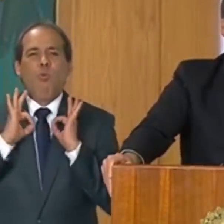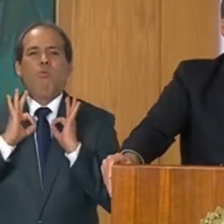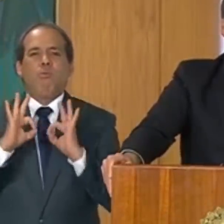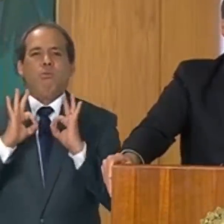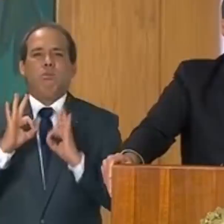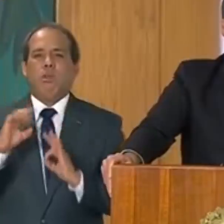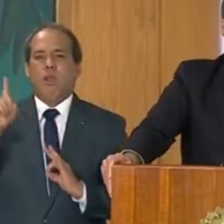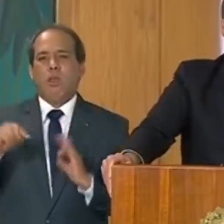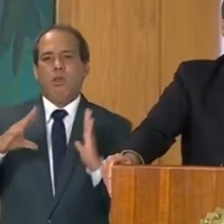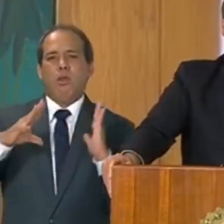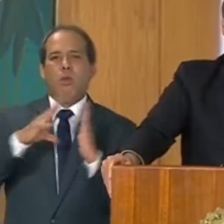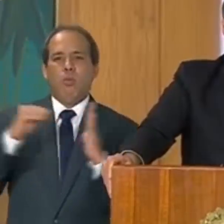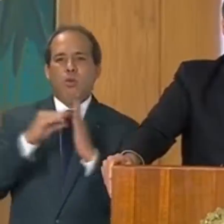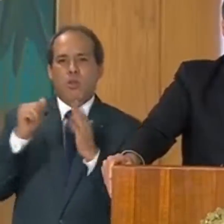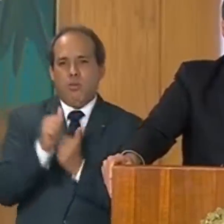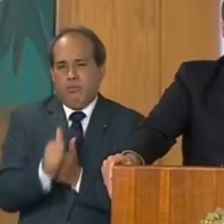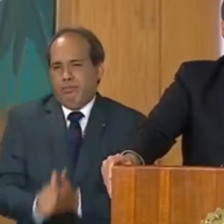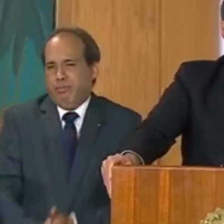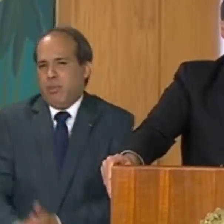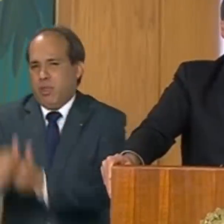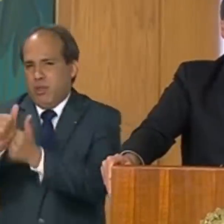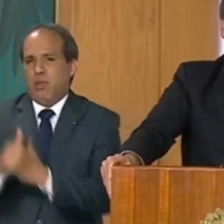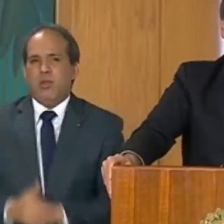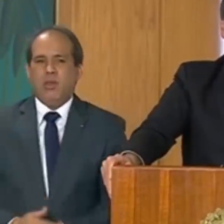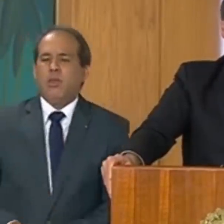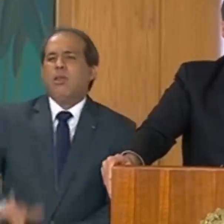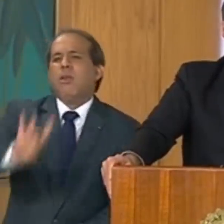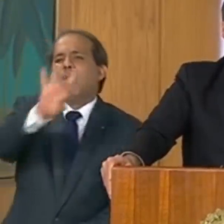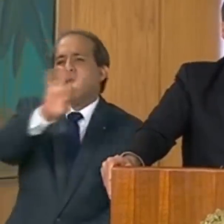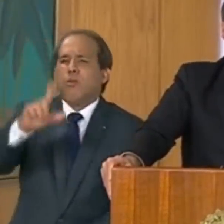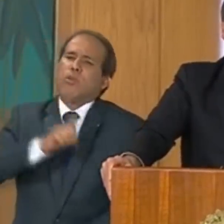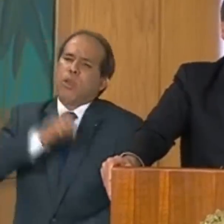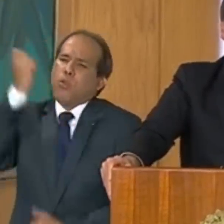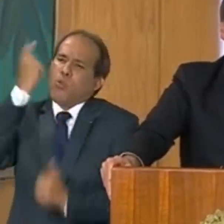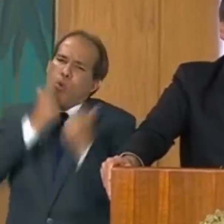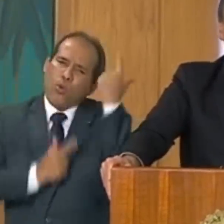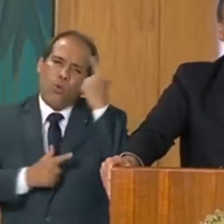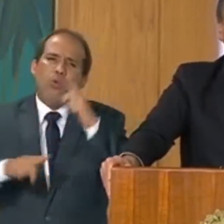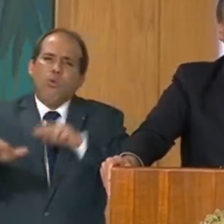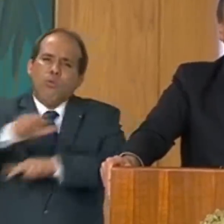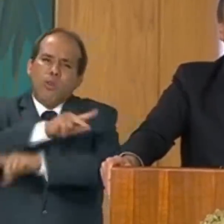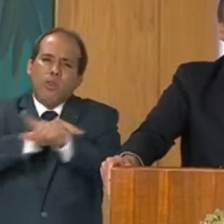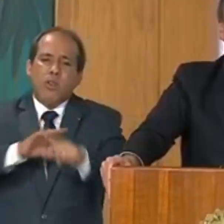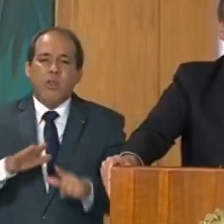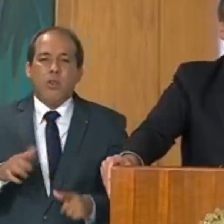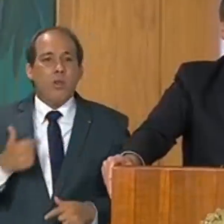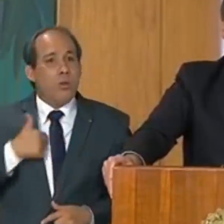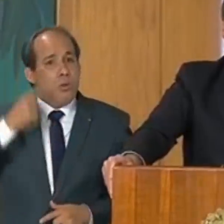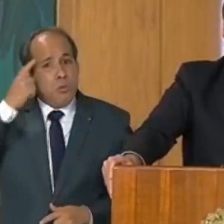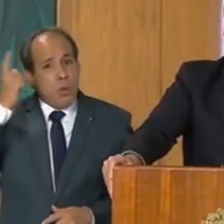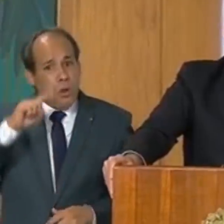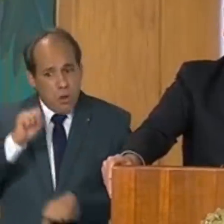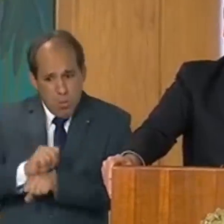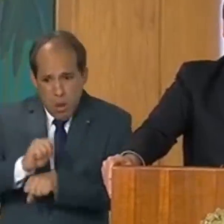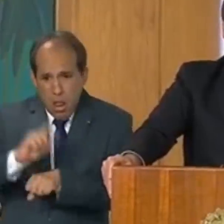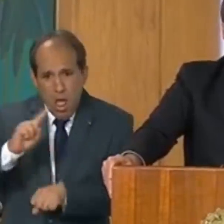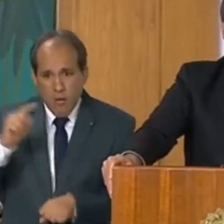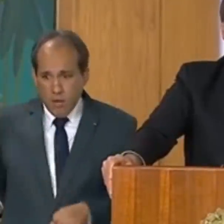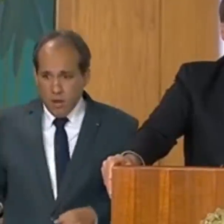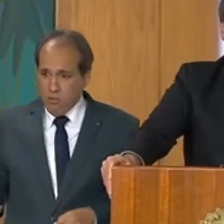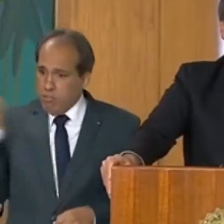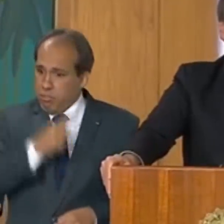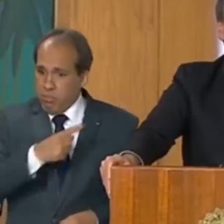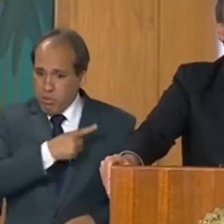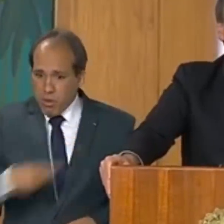é um exemplo para nós seguirmos, cada um com a sua vocação. Jamais esperava estar aqui, jamais esperava